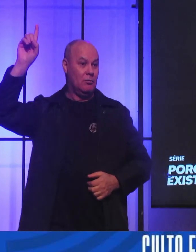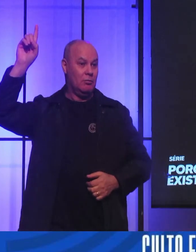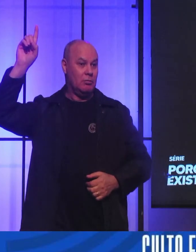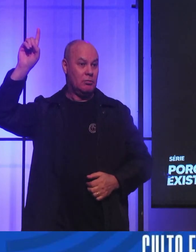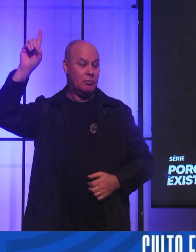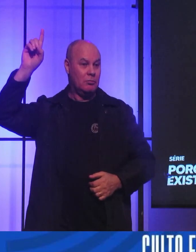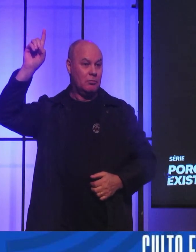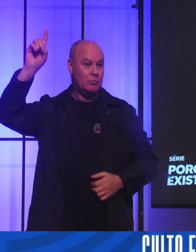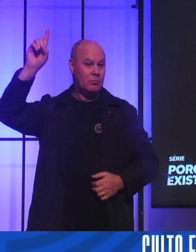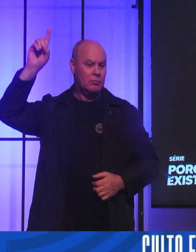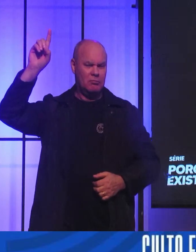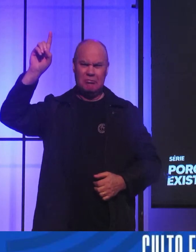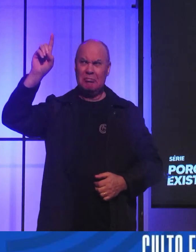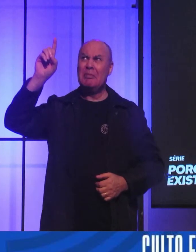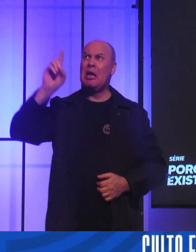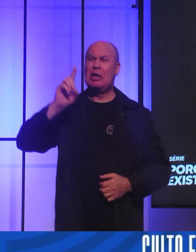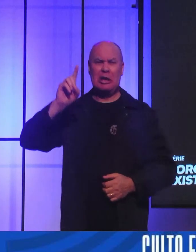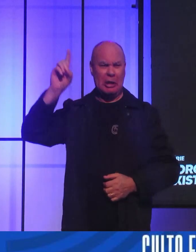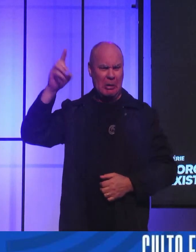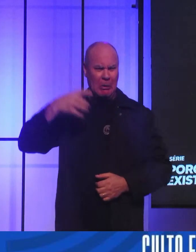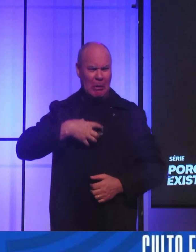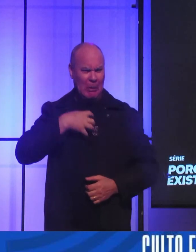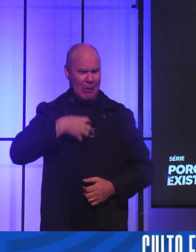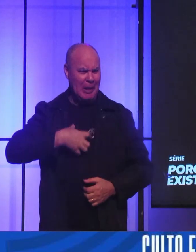irado. É um fato.